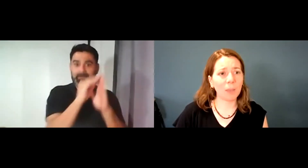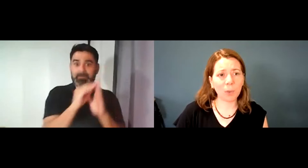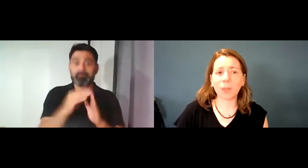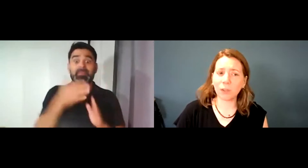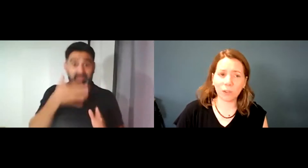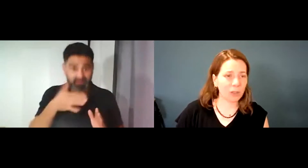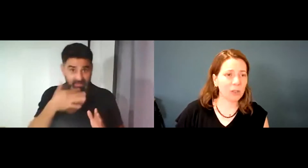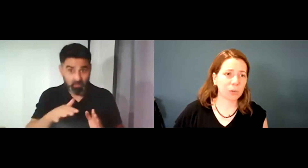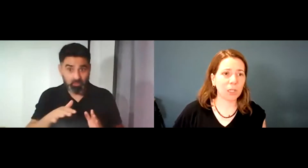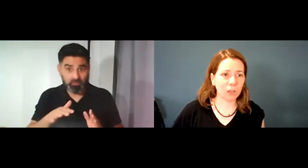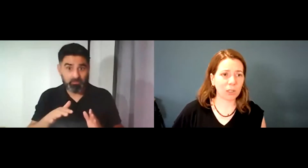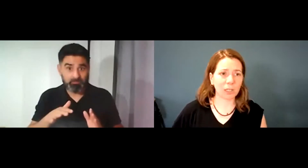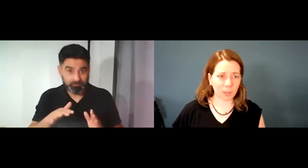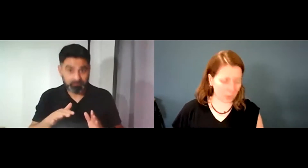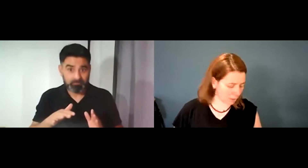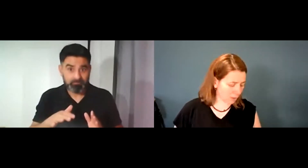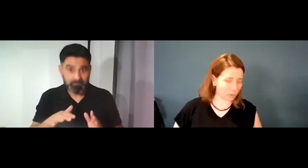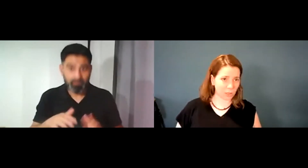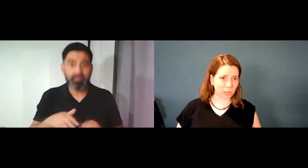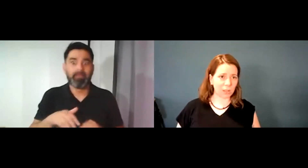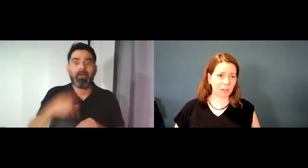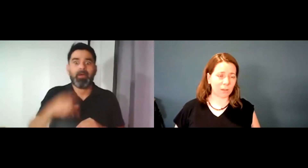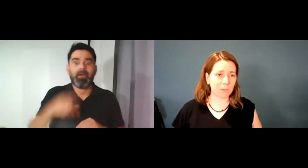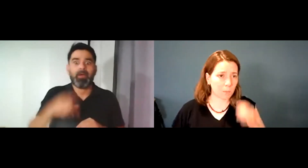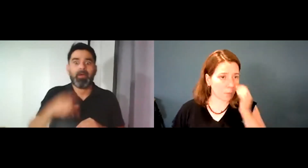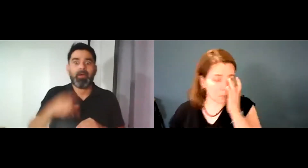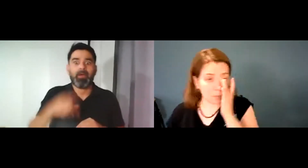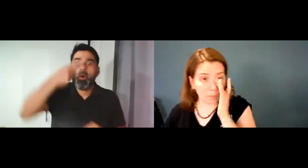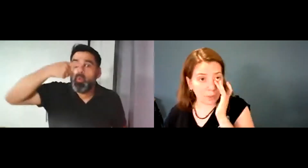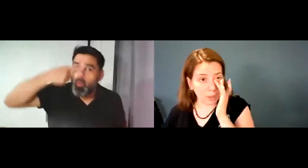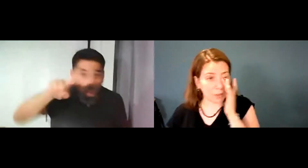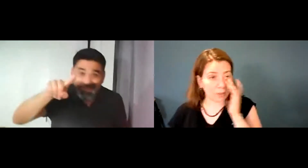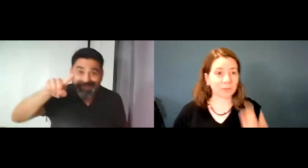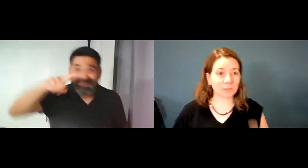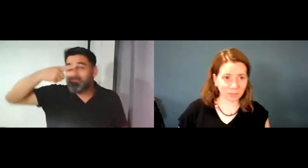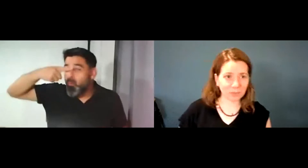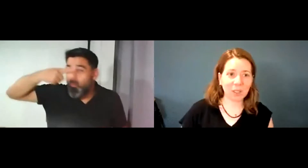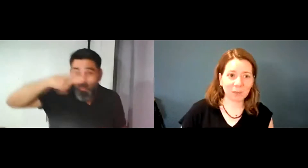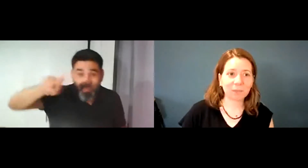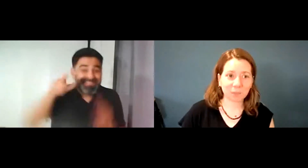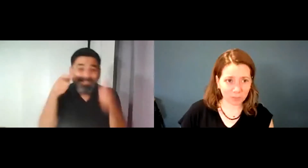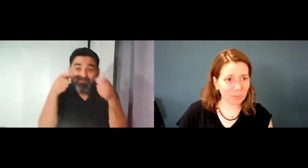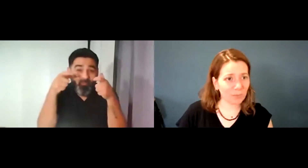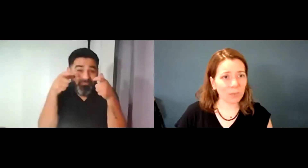pero subidos directamente enteros, ¿entiendes? Claro. A YouTube, ¿no? Sí.